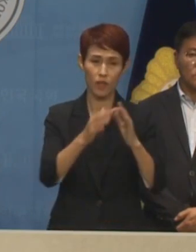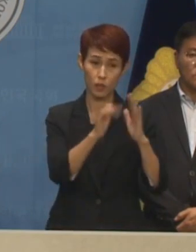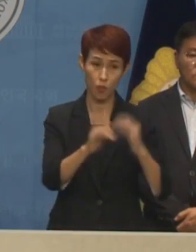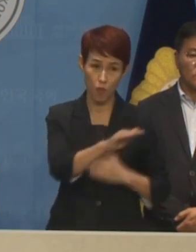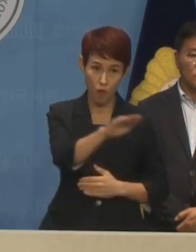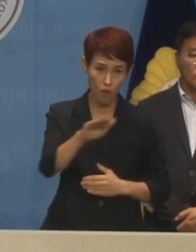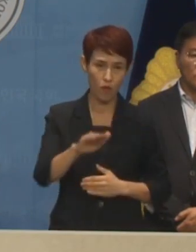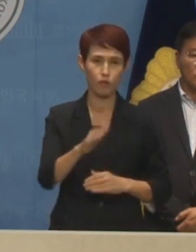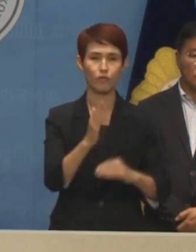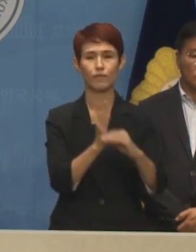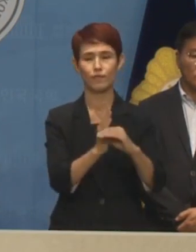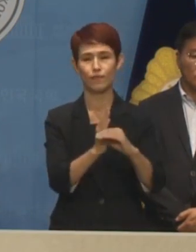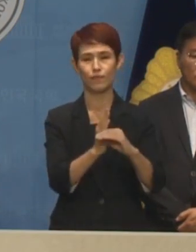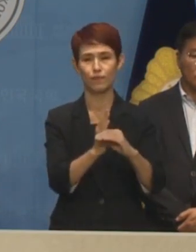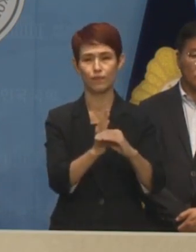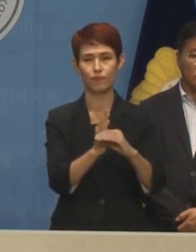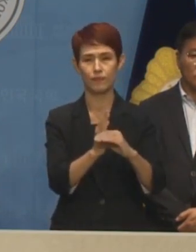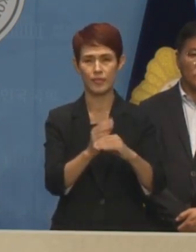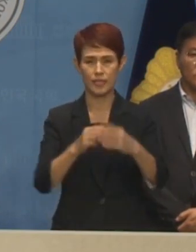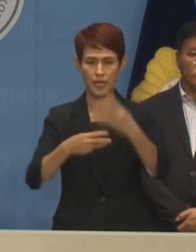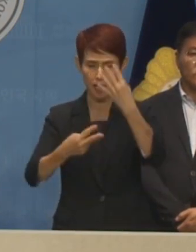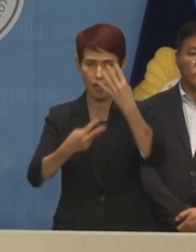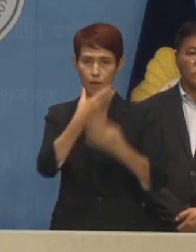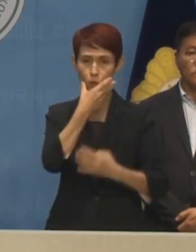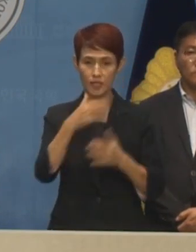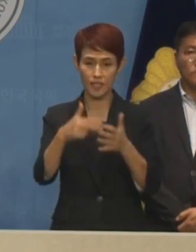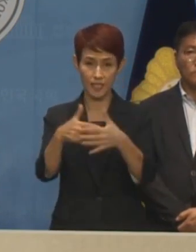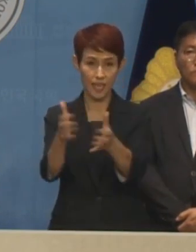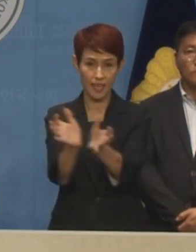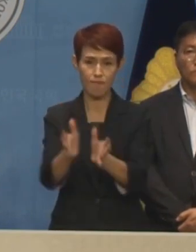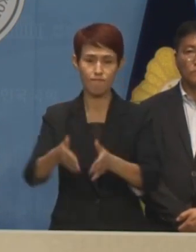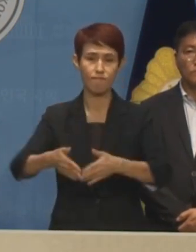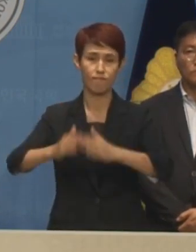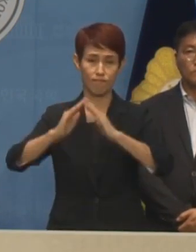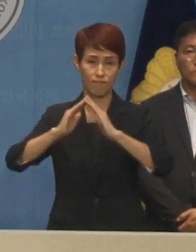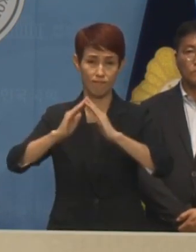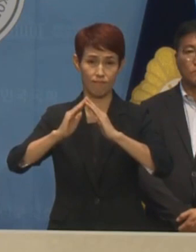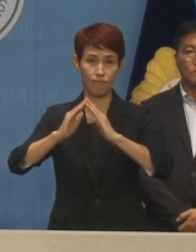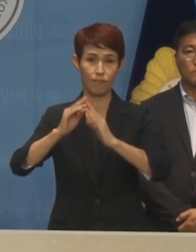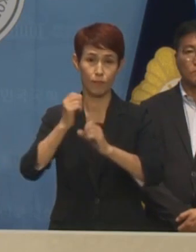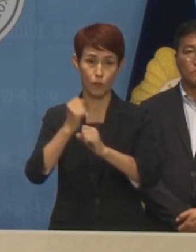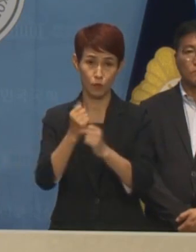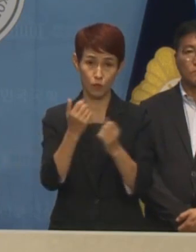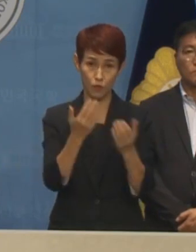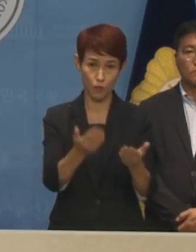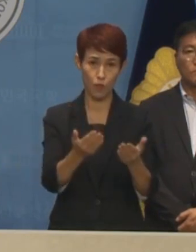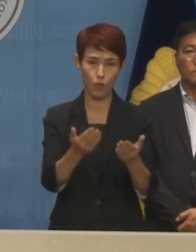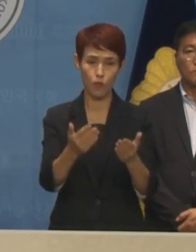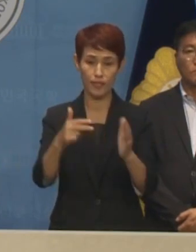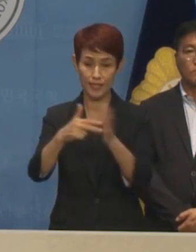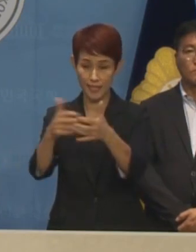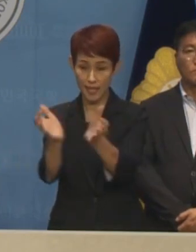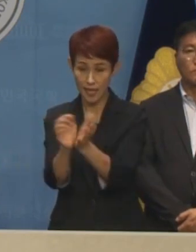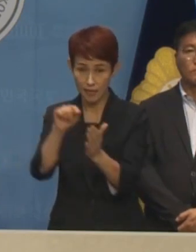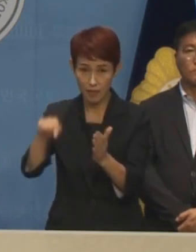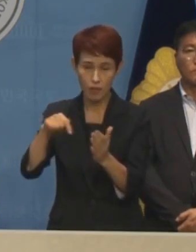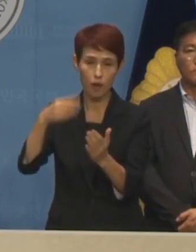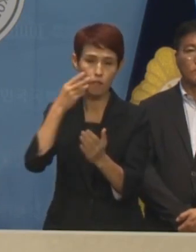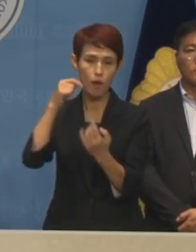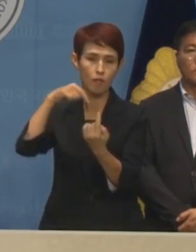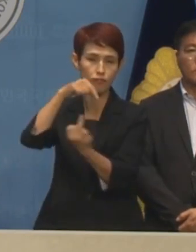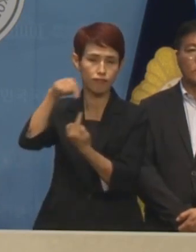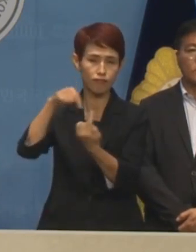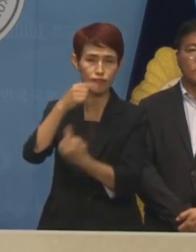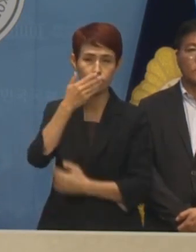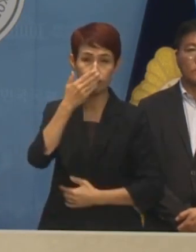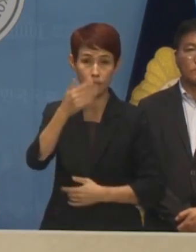주체가 되어 제주 4.3 복지의료재단을 설립할 수 있게 하고 재단이 원활하게 운영될 수